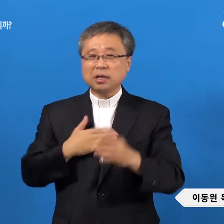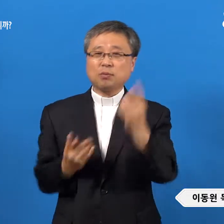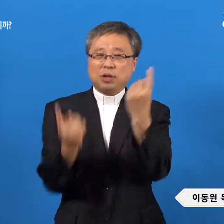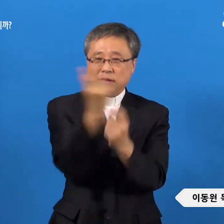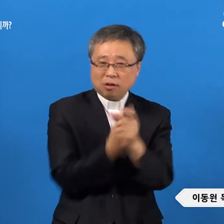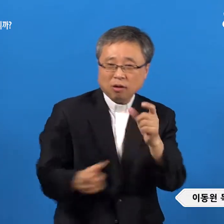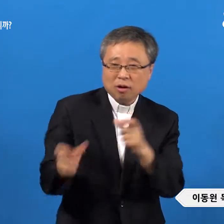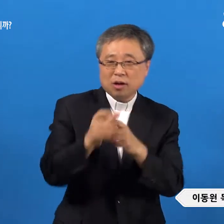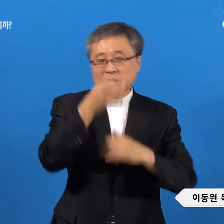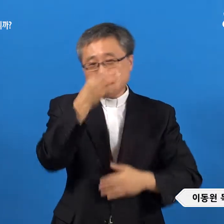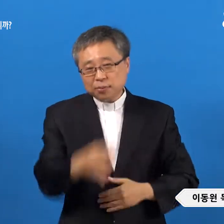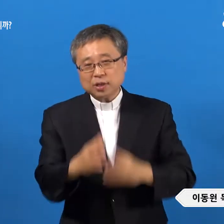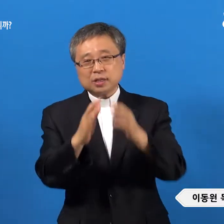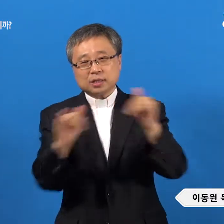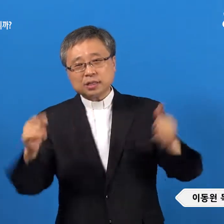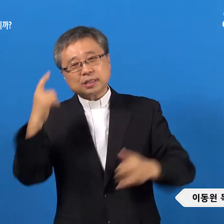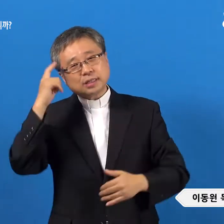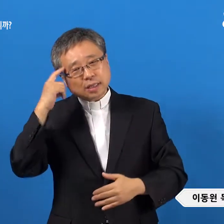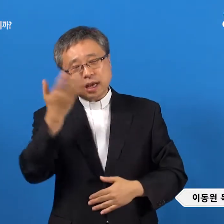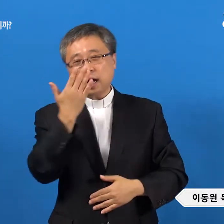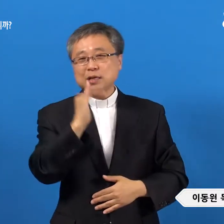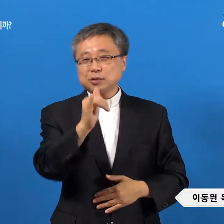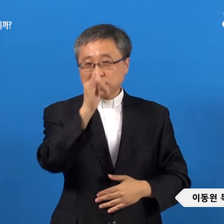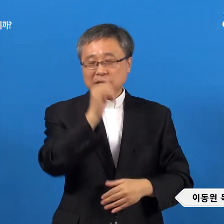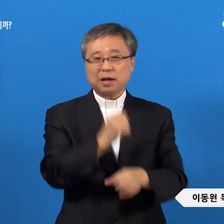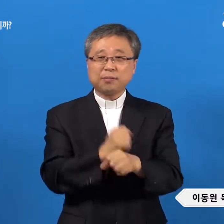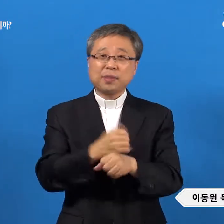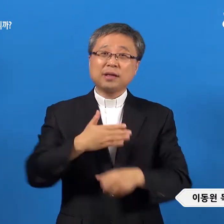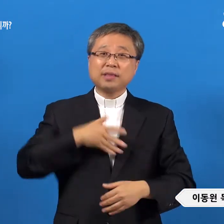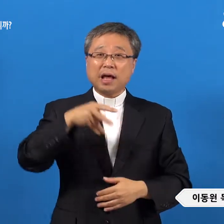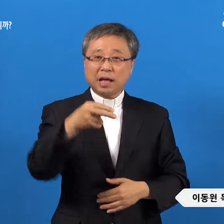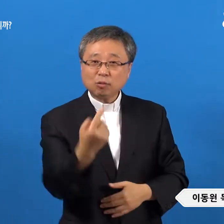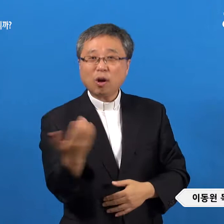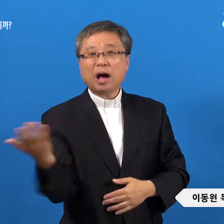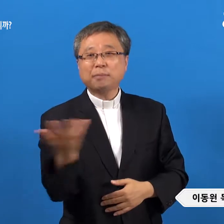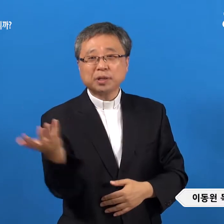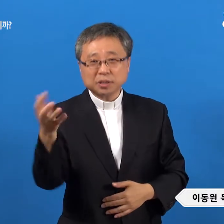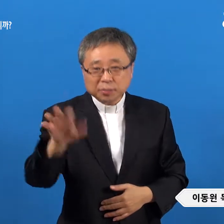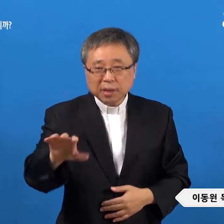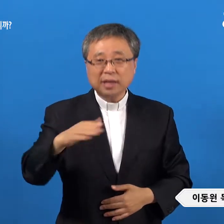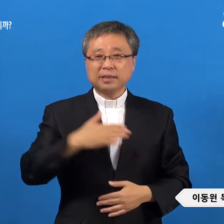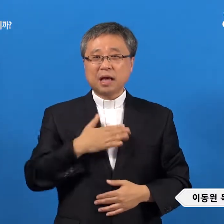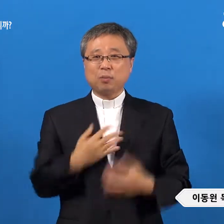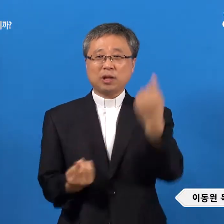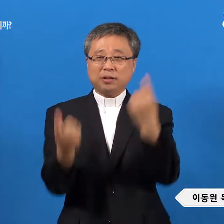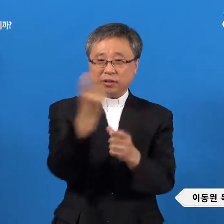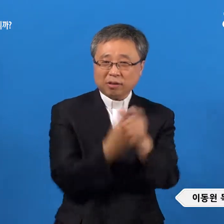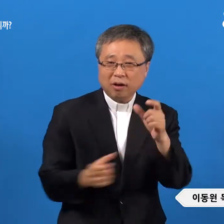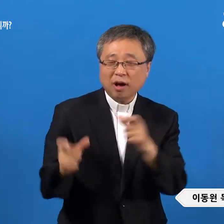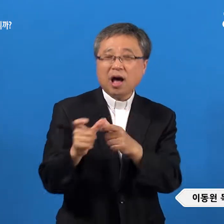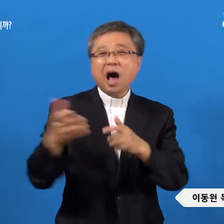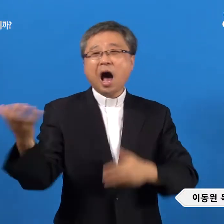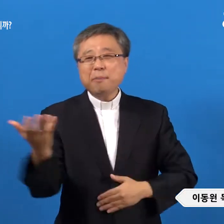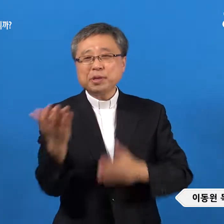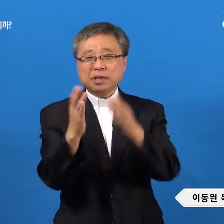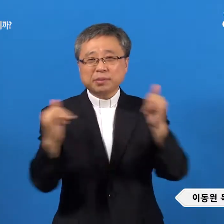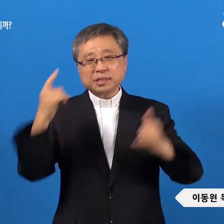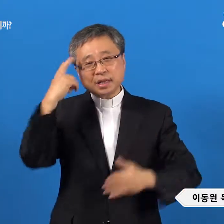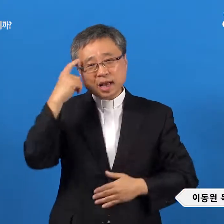더 힘든 사람을 생각할 수 있어야 합니다. 나도 아프지만 나보다 더 아픈 사람을 생각할 줄 알아야 합니다.